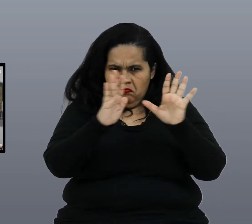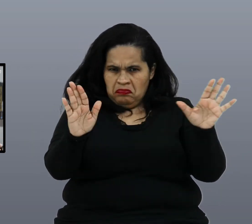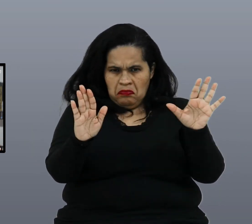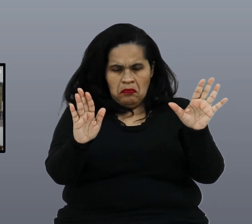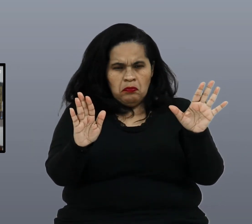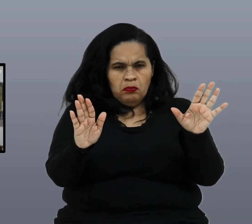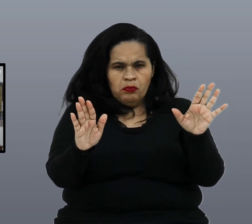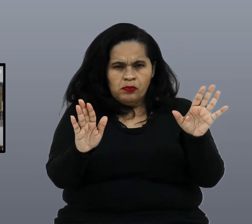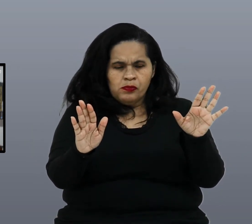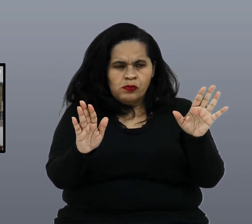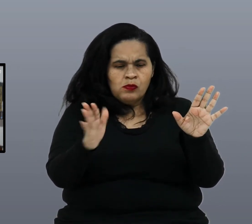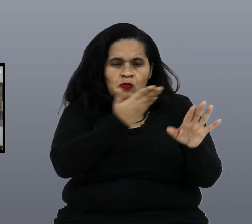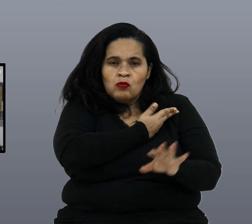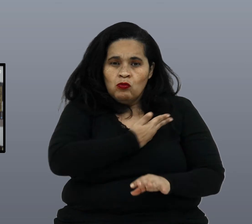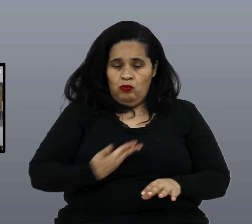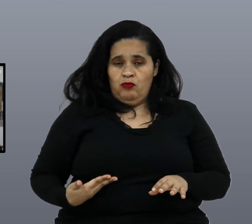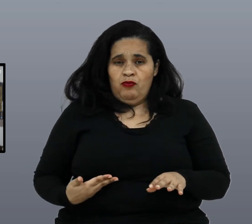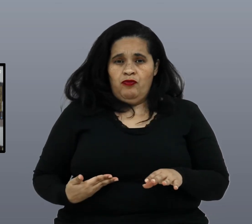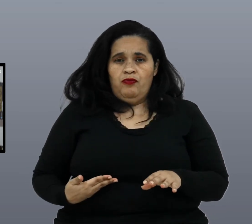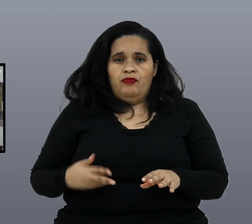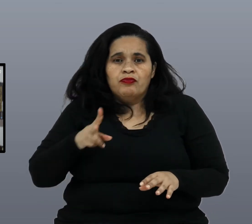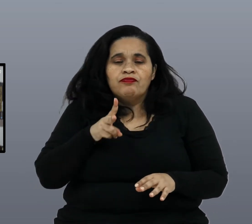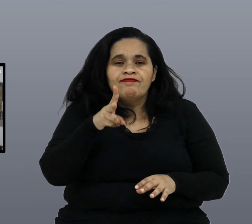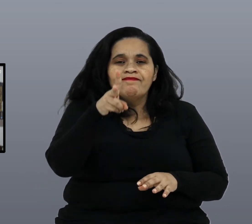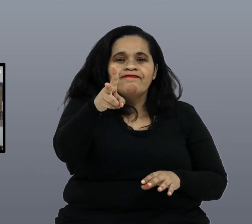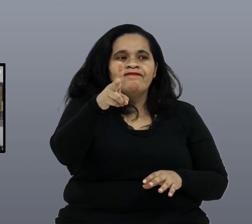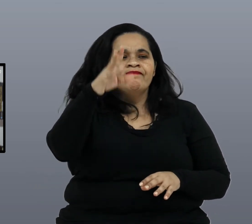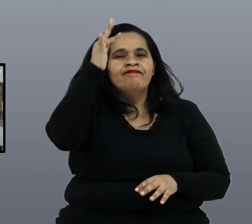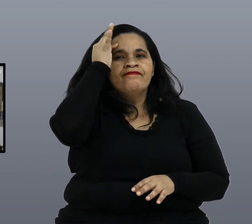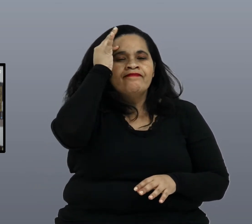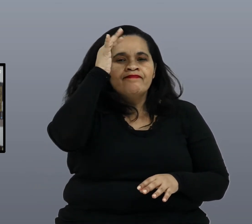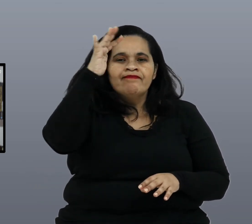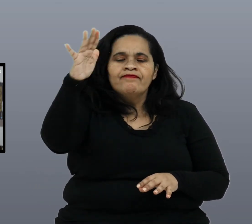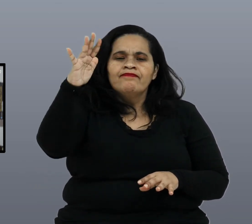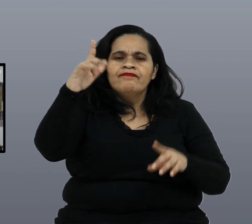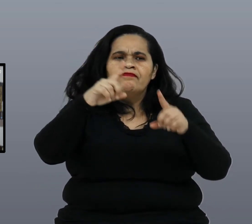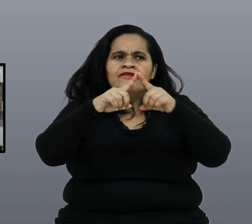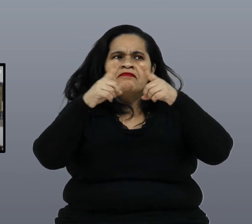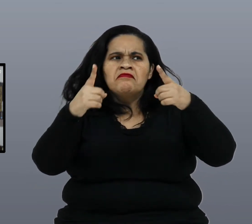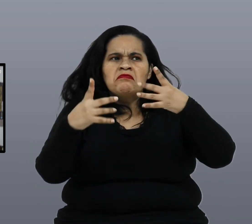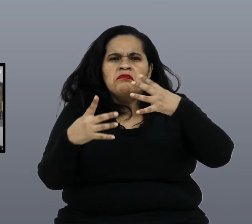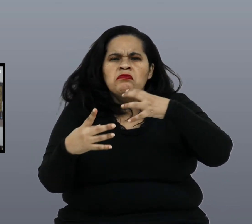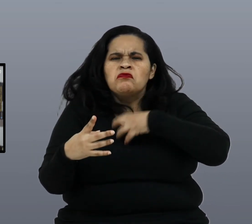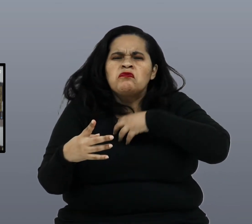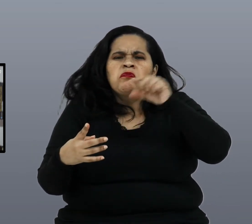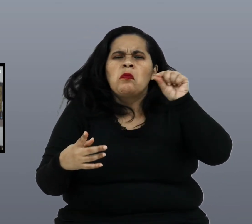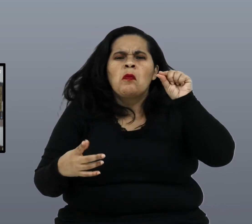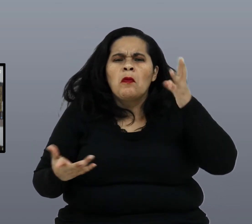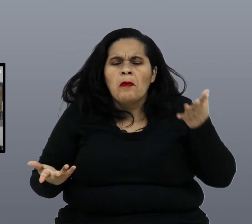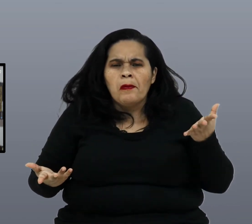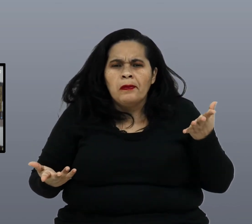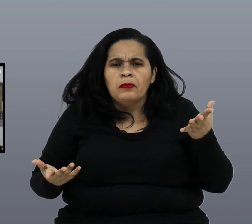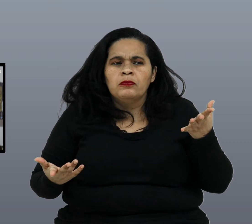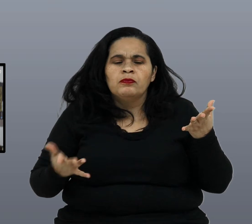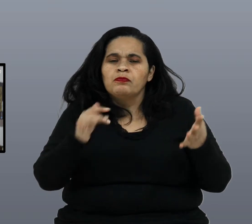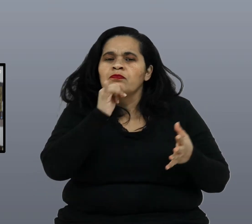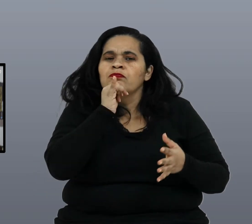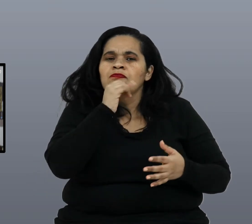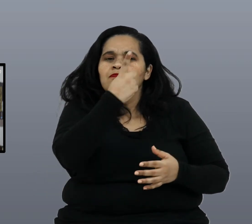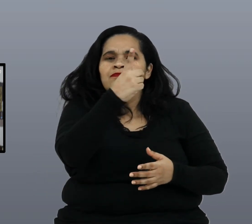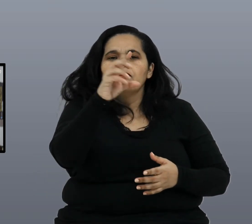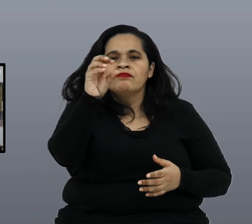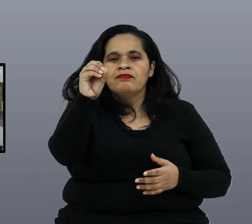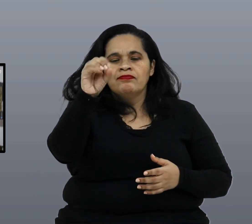governo continua como filosofia. E de que forma? Nessa interpretação dos 10 chifres que